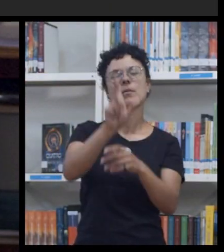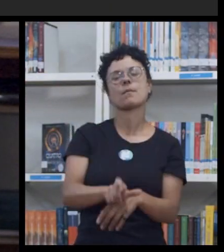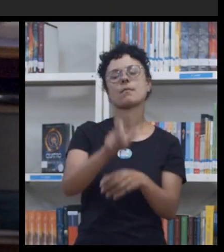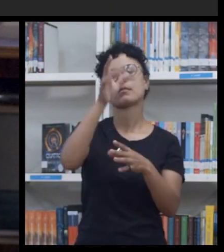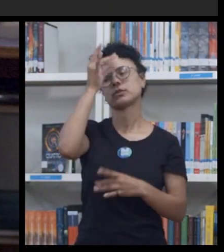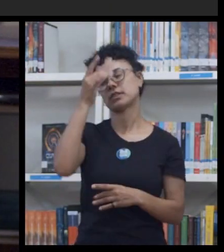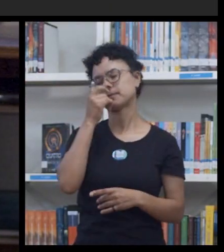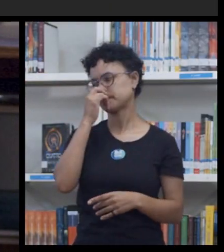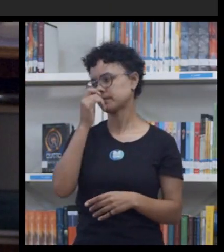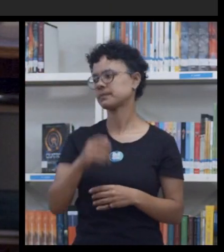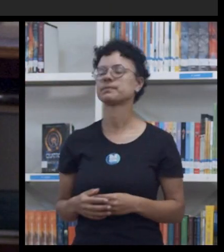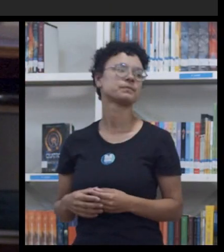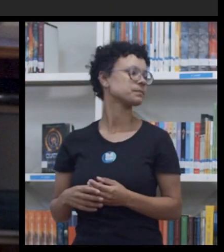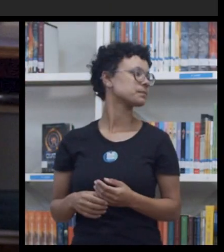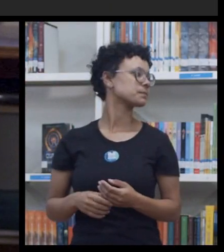naquele personagem.